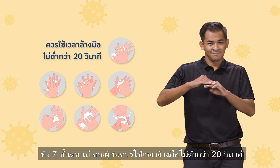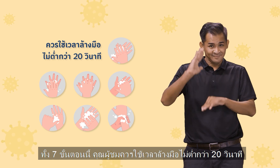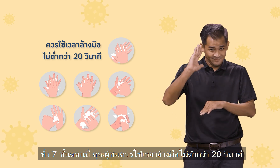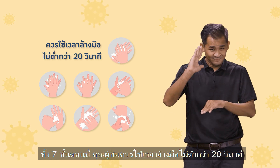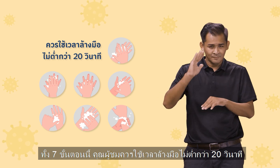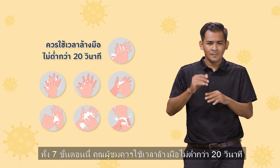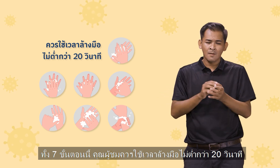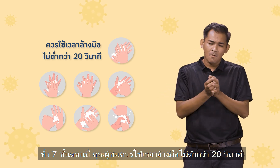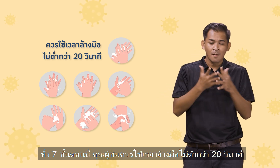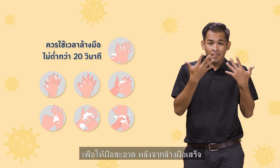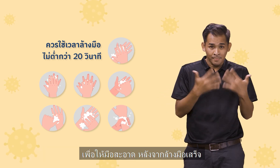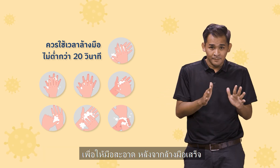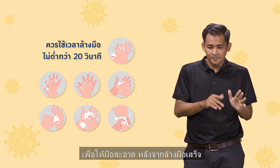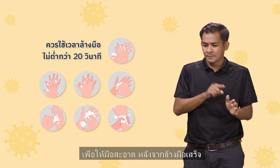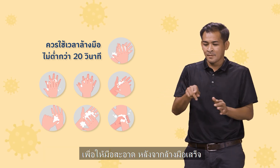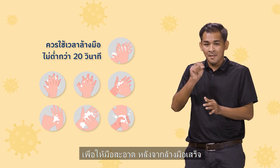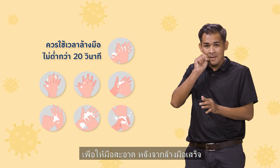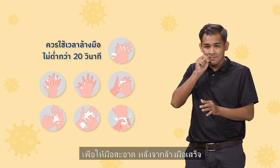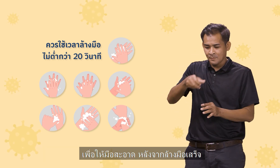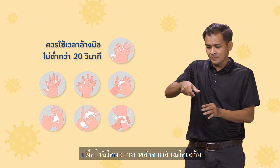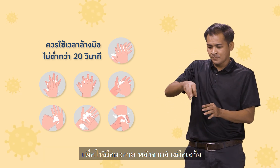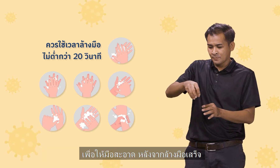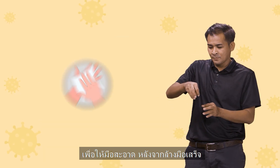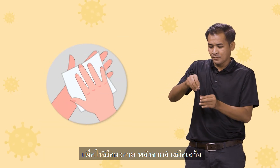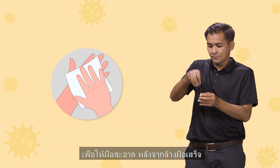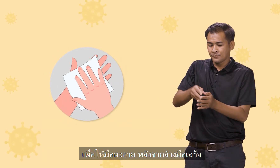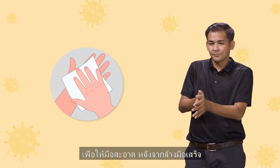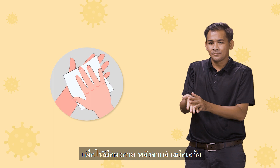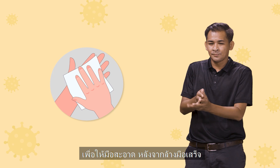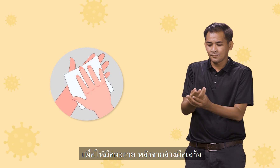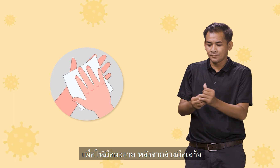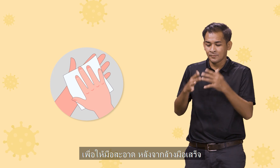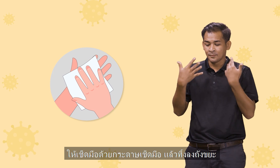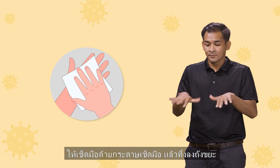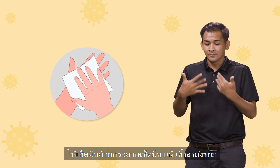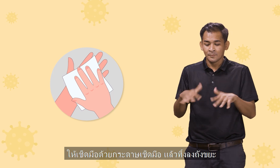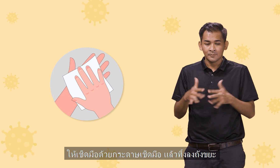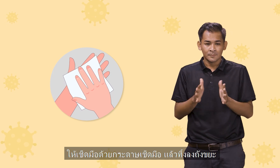วินาทีเพื่อให้มือสะอาดหลังจากล้างมือเสร็จให้เช็ดมือด้วยกระด